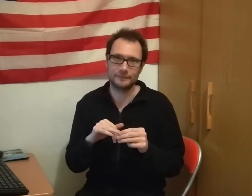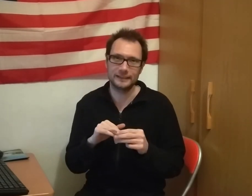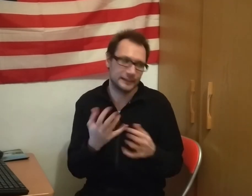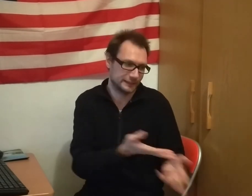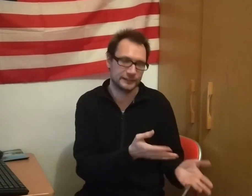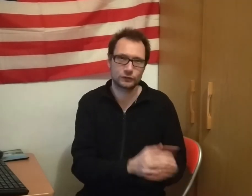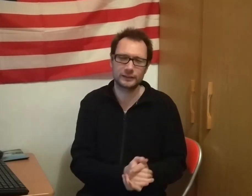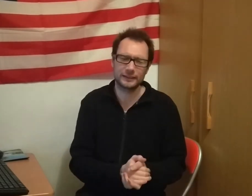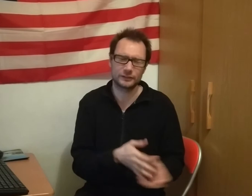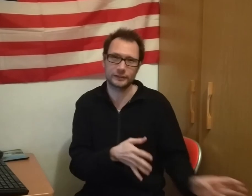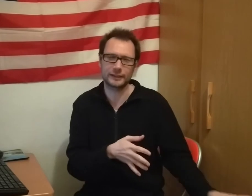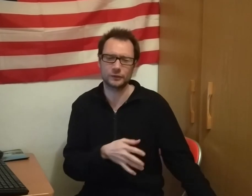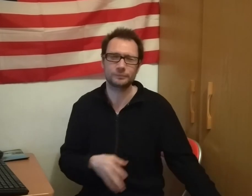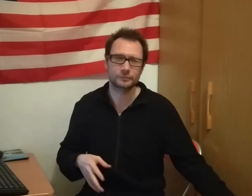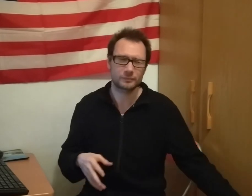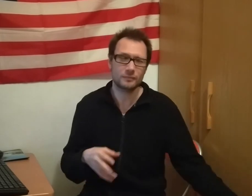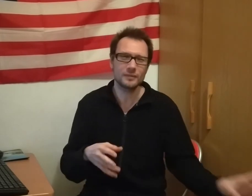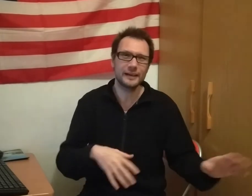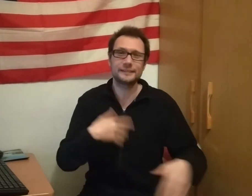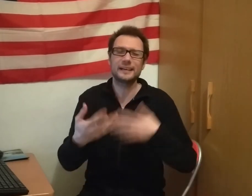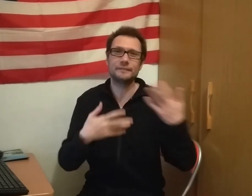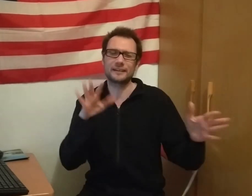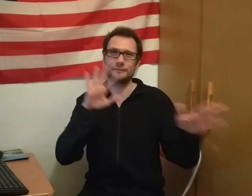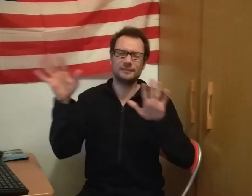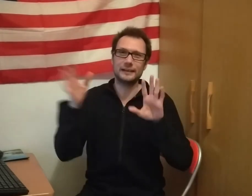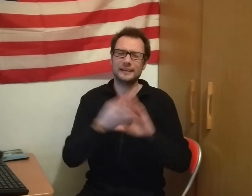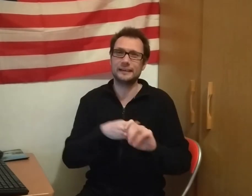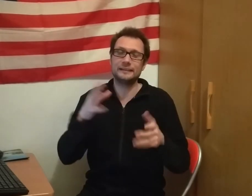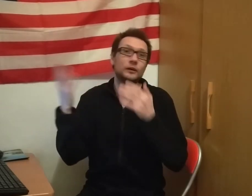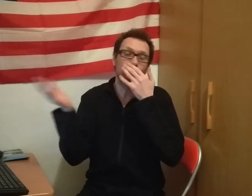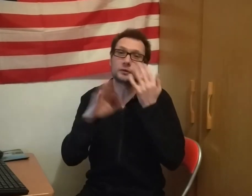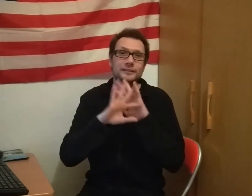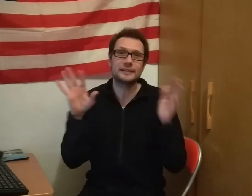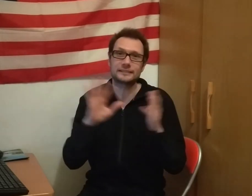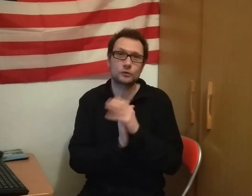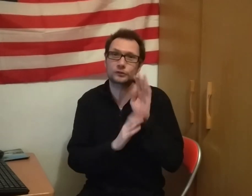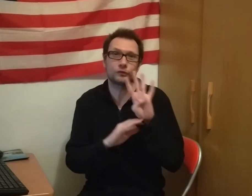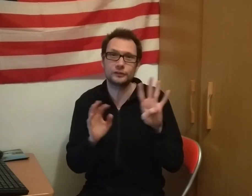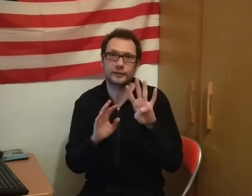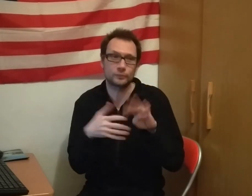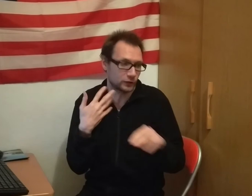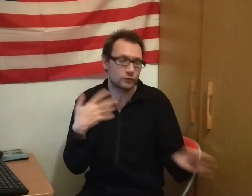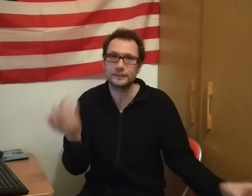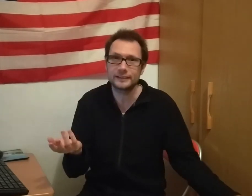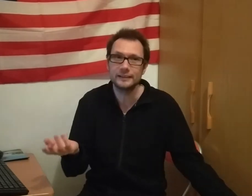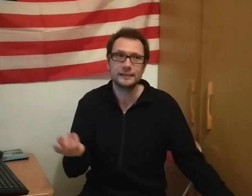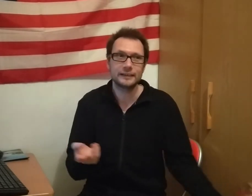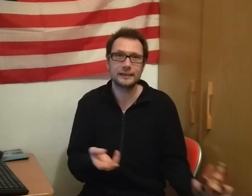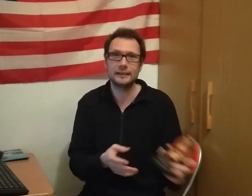¿vale? De esotérico. Así que a ver, en el otro no tengo casi nada, tengo cuatro vídeos creo, pero como dije,